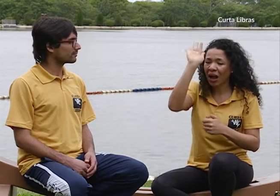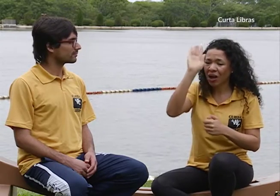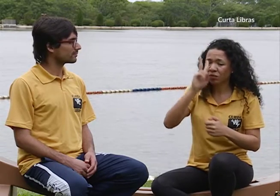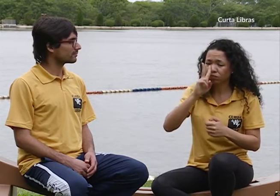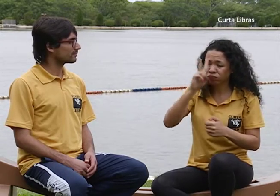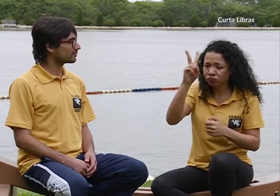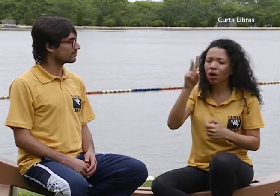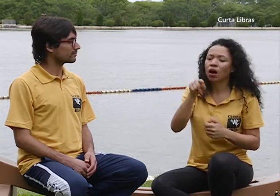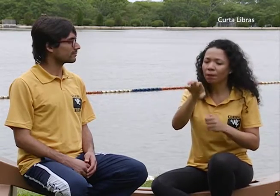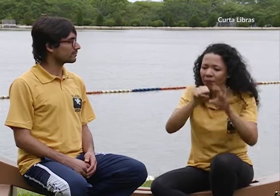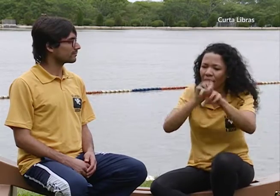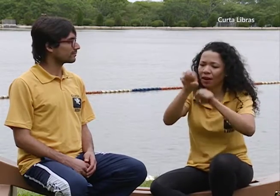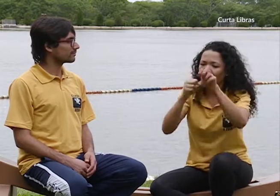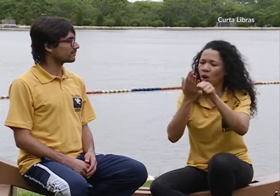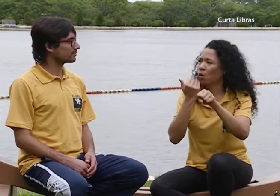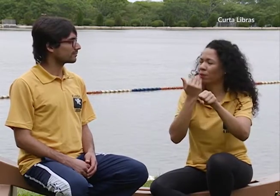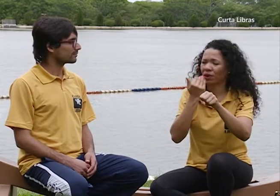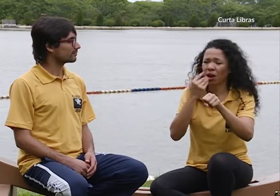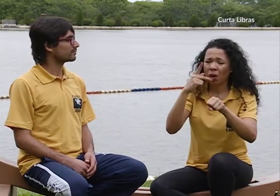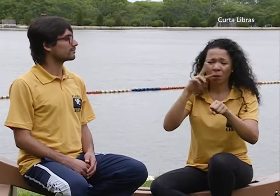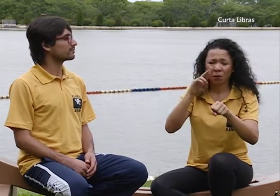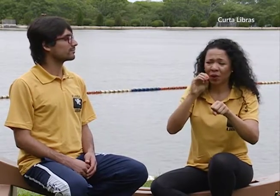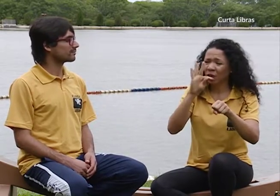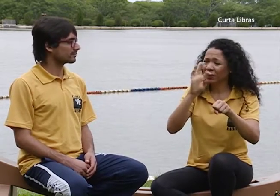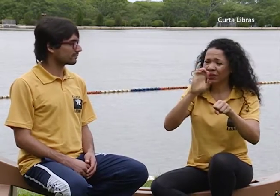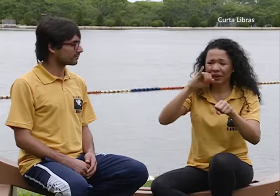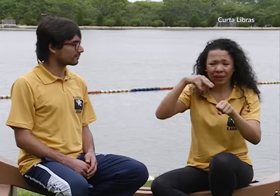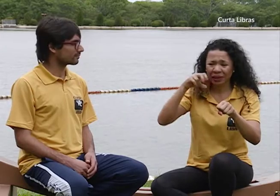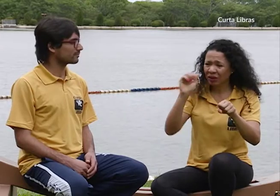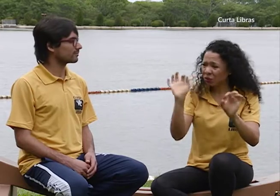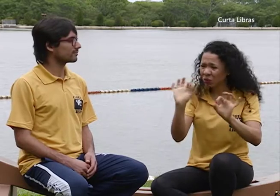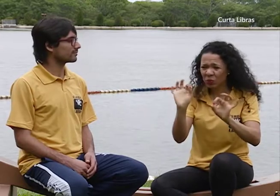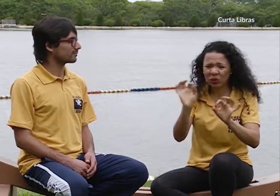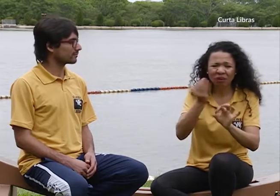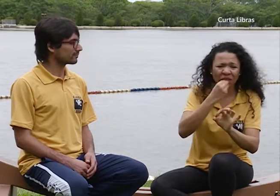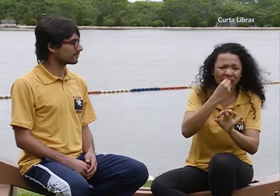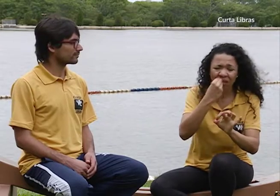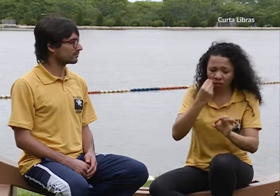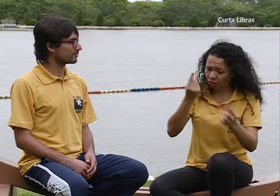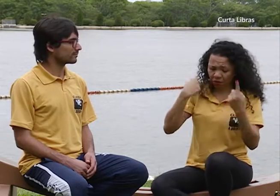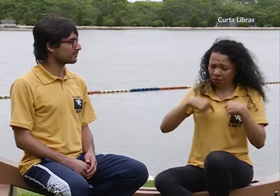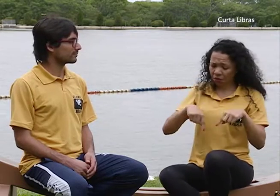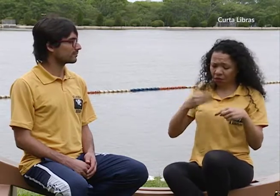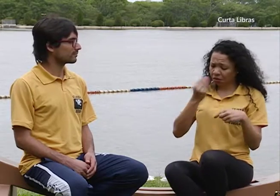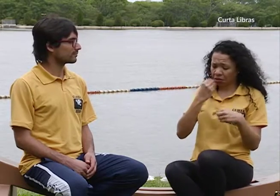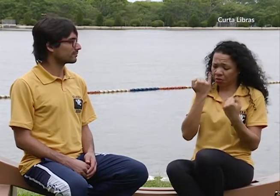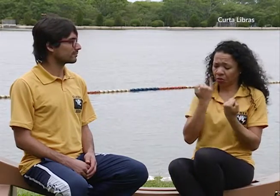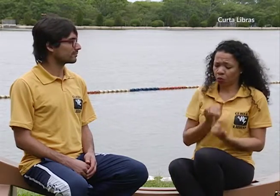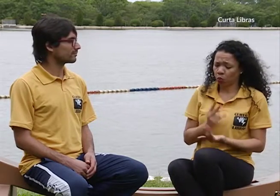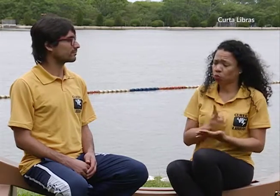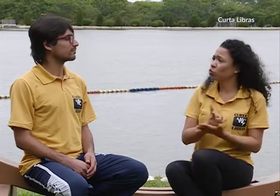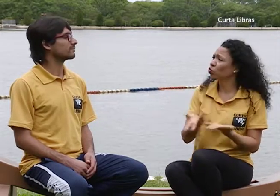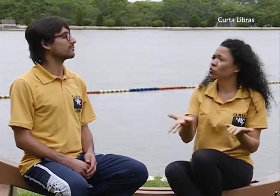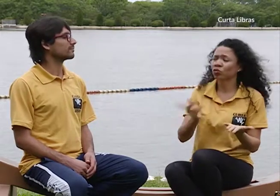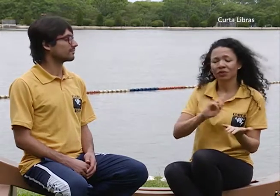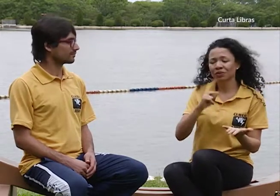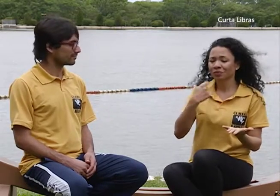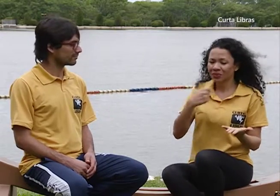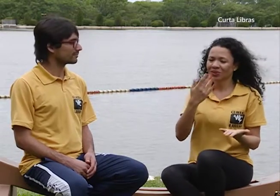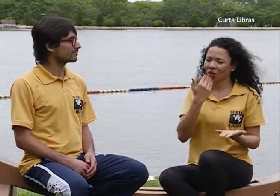proteínas. Caso não comam alimentos que tenham proteínas, não vai adiantar, porque vai continuar magra. Por isso, é preciso se